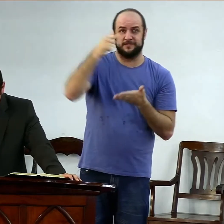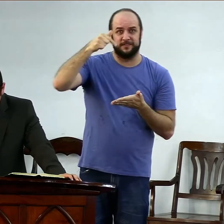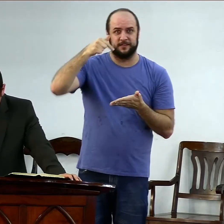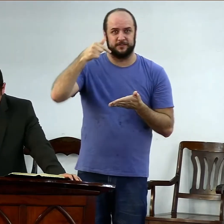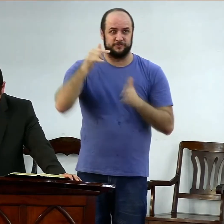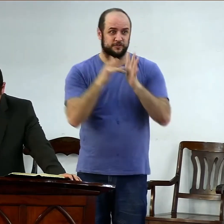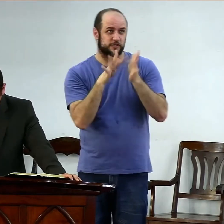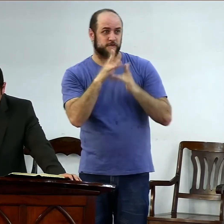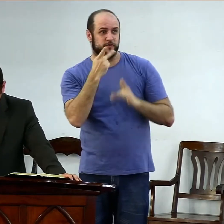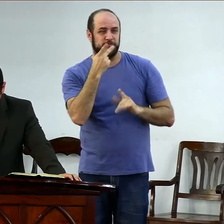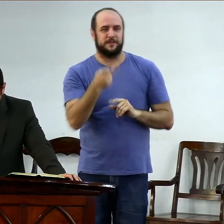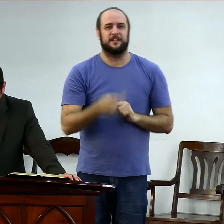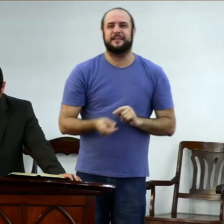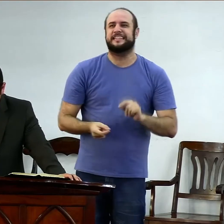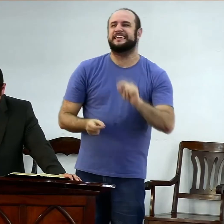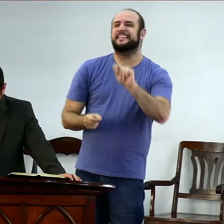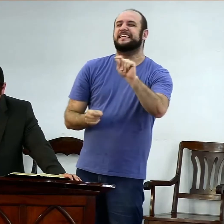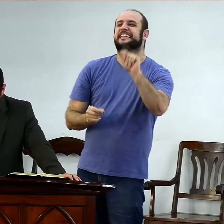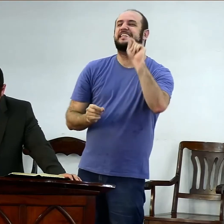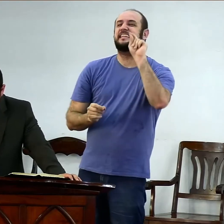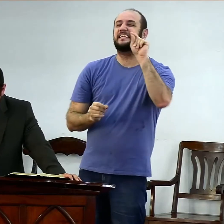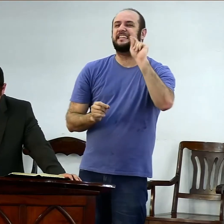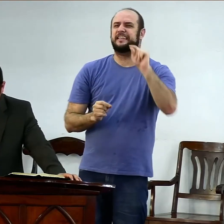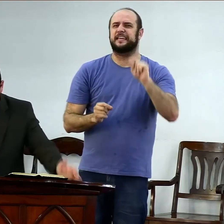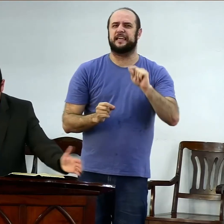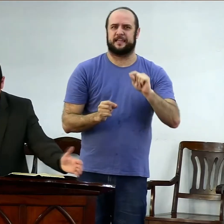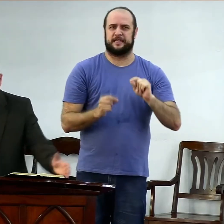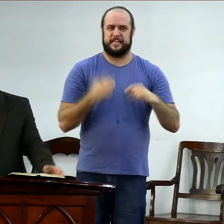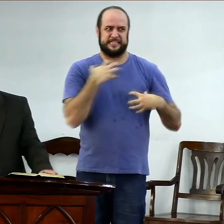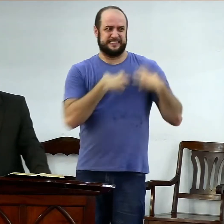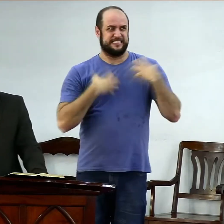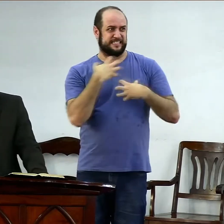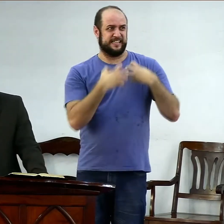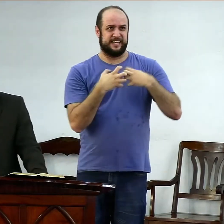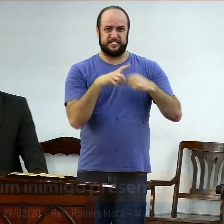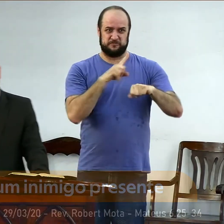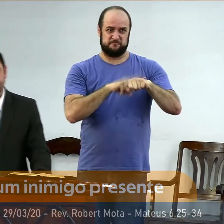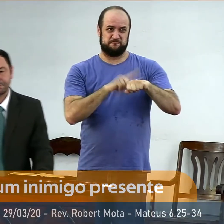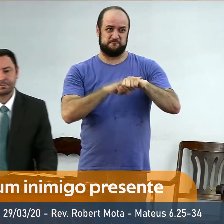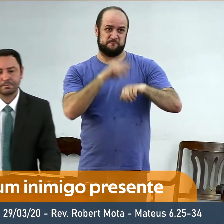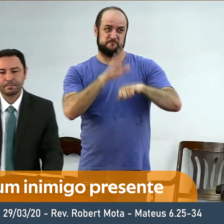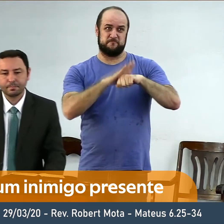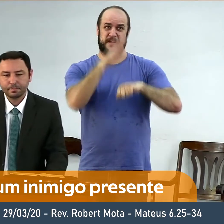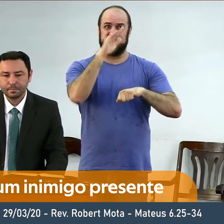diz: quem de vós pode acrescentar 1 hora em sua vida?